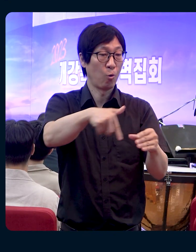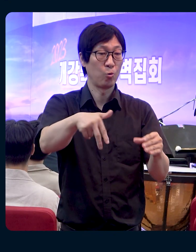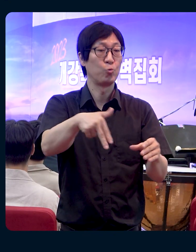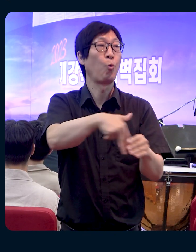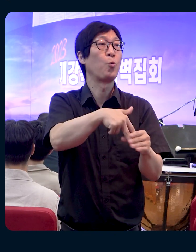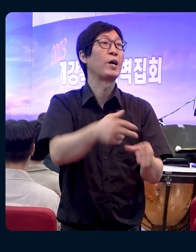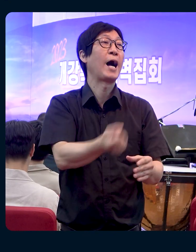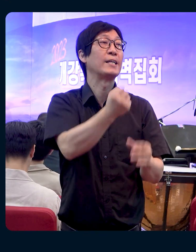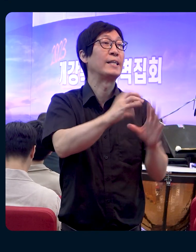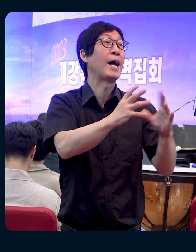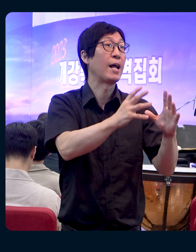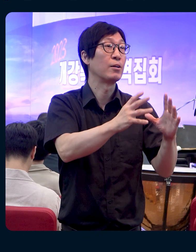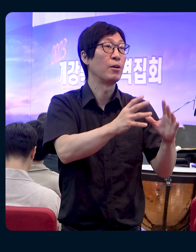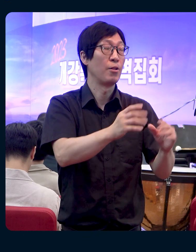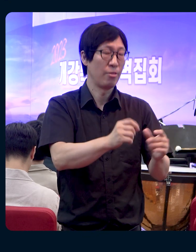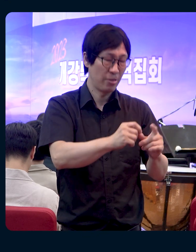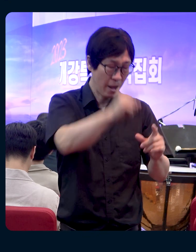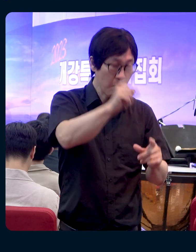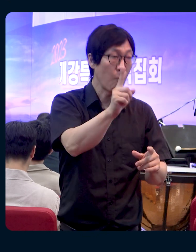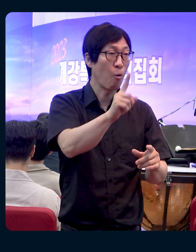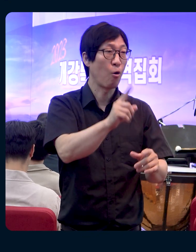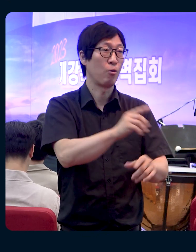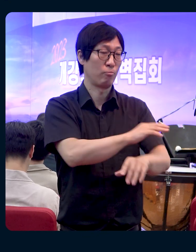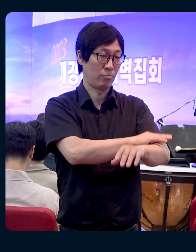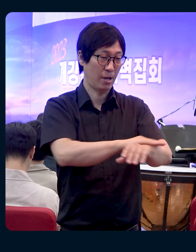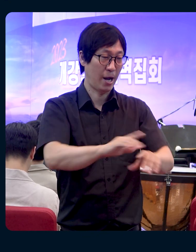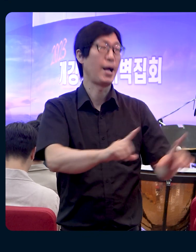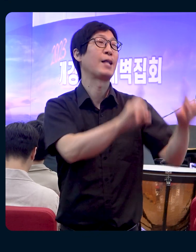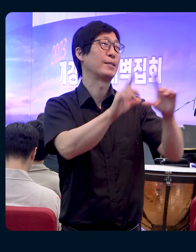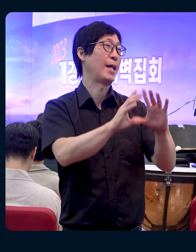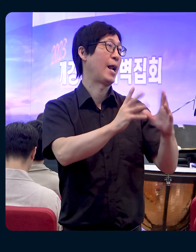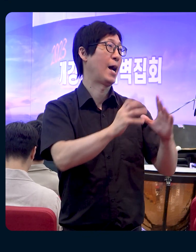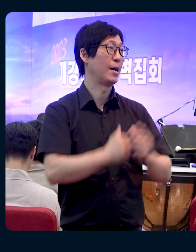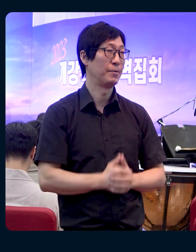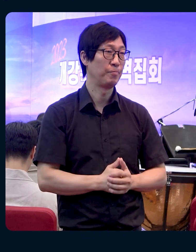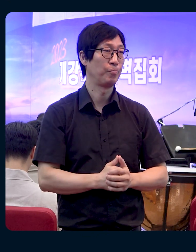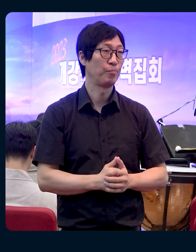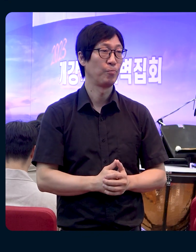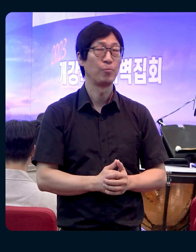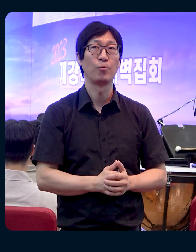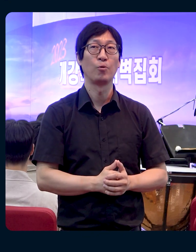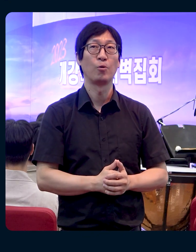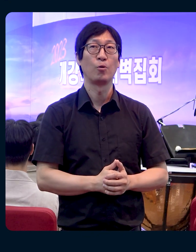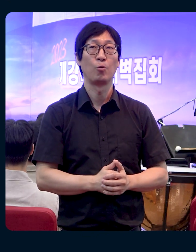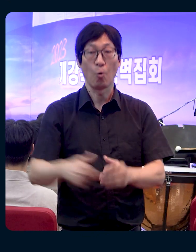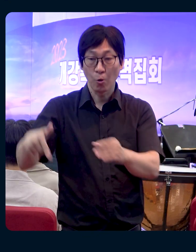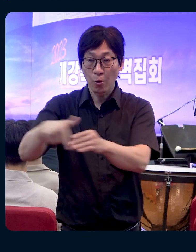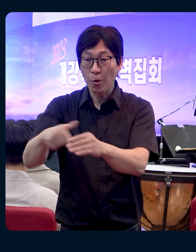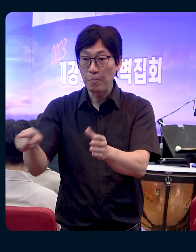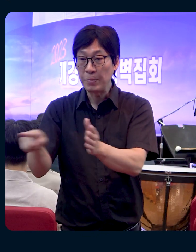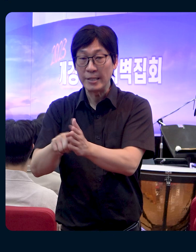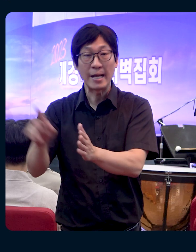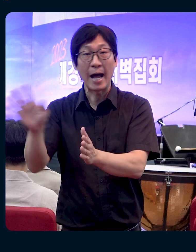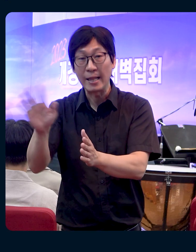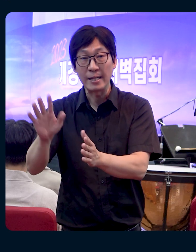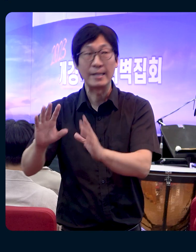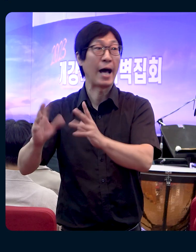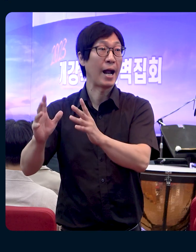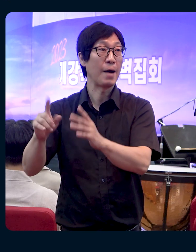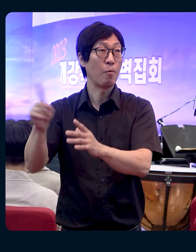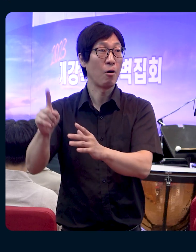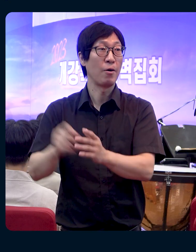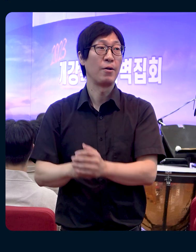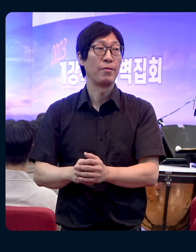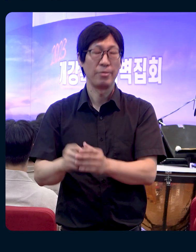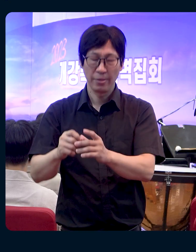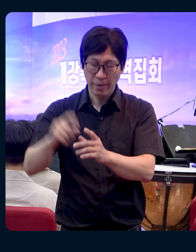대개 다 잘 살고요. 그리고 그렇지 기독교 국가가 아닌 그런